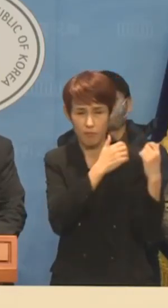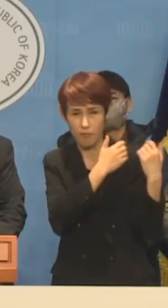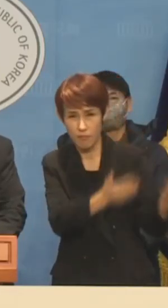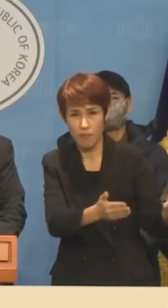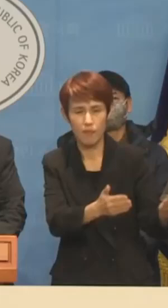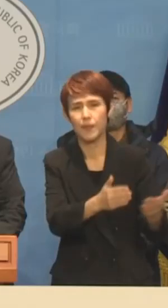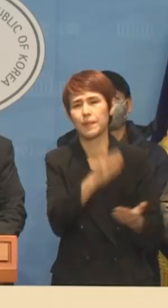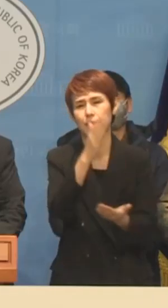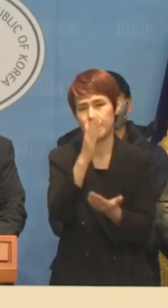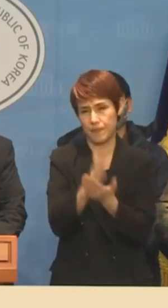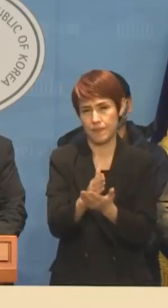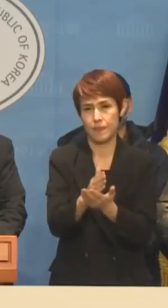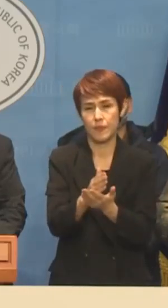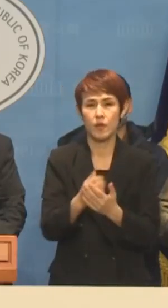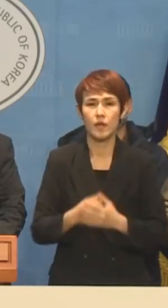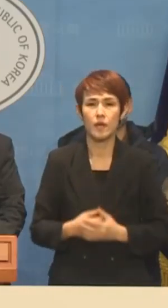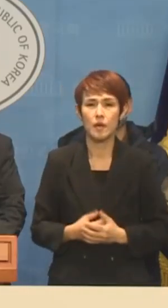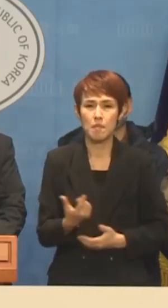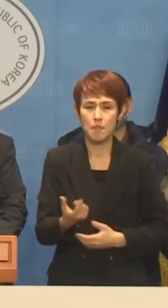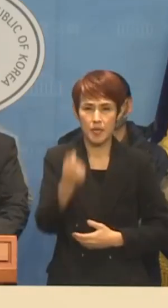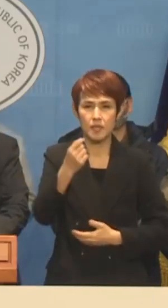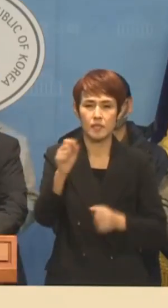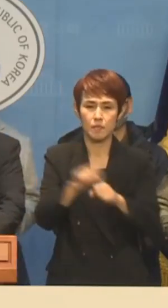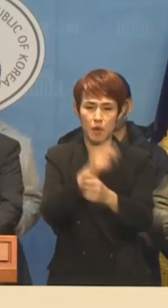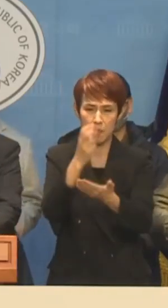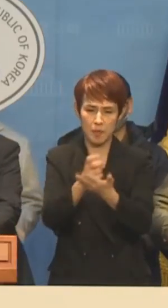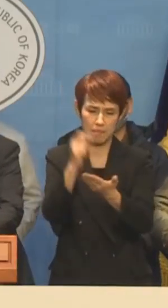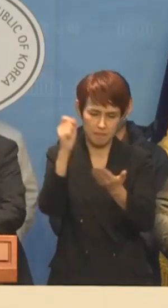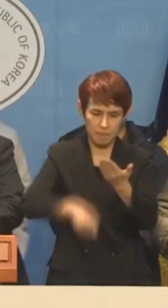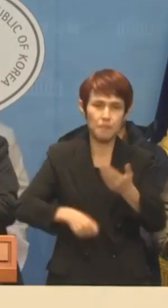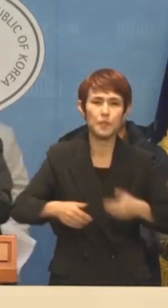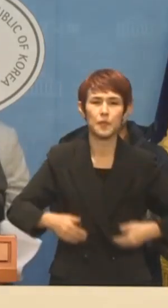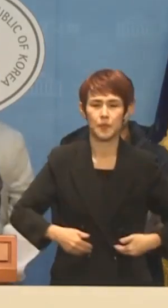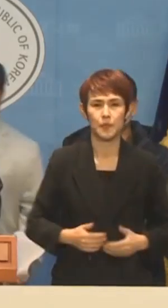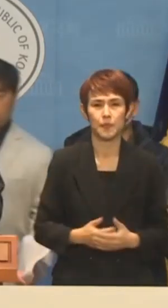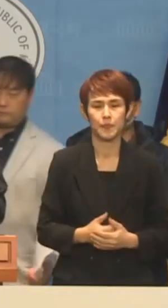않도록 하루속히 시행되어야 합니다.